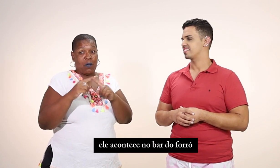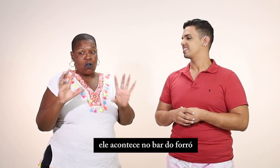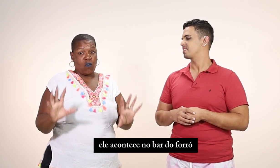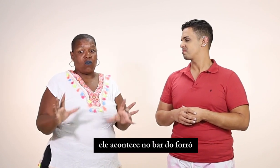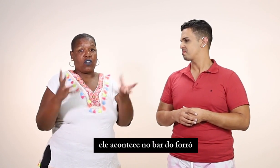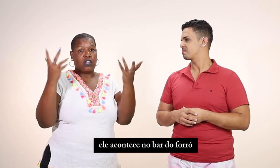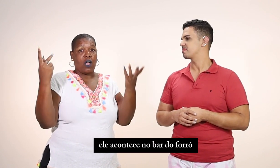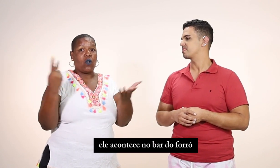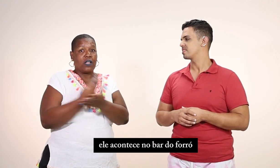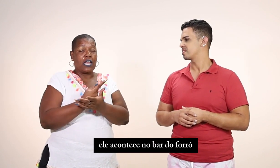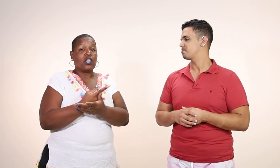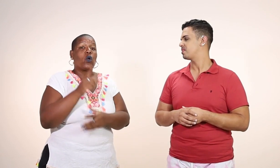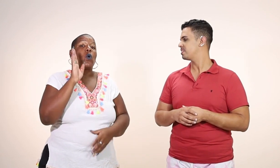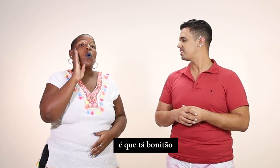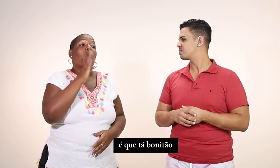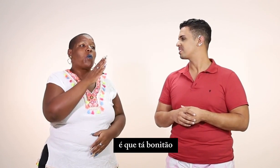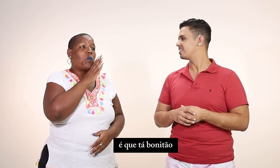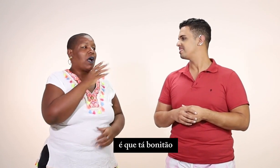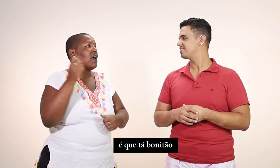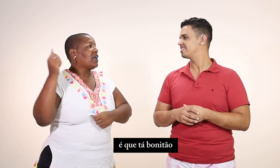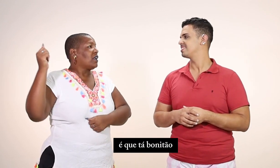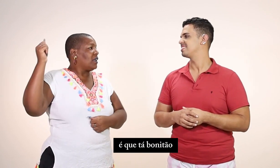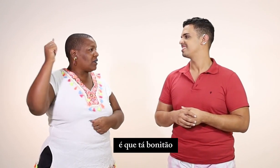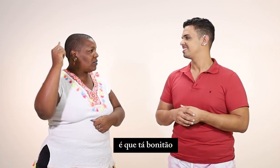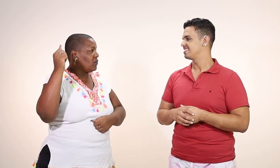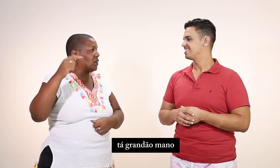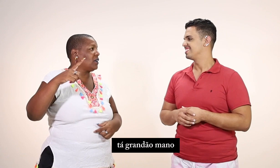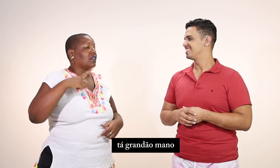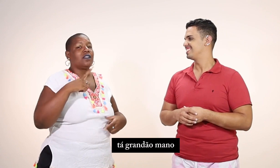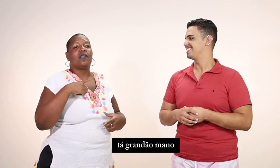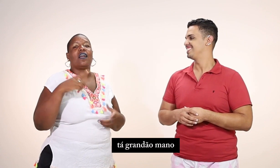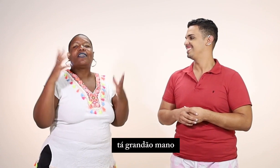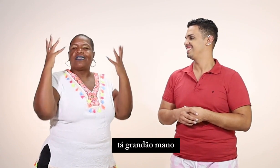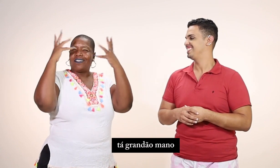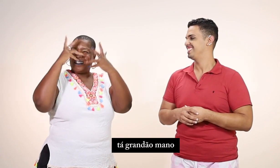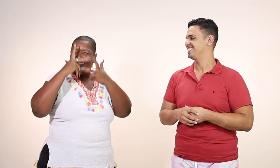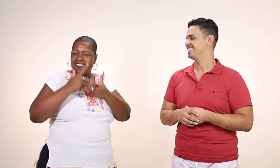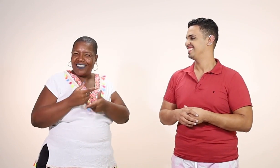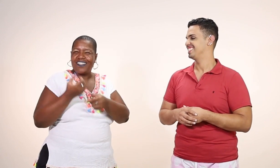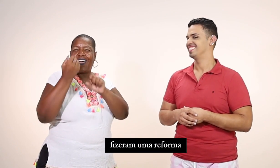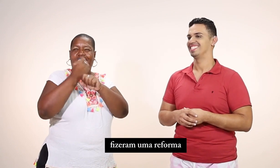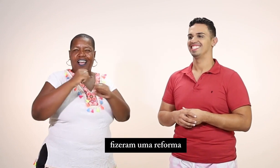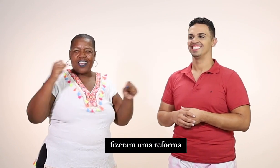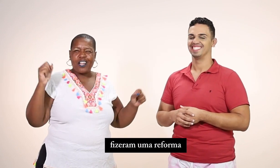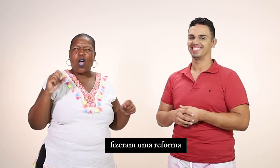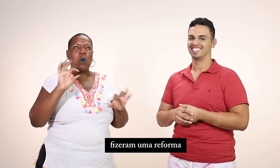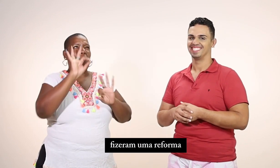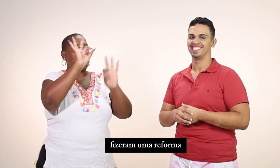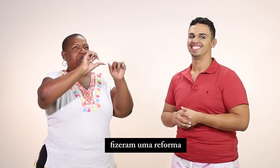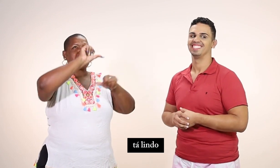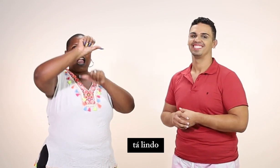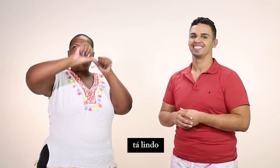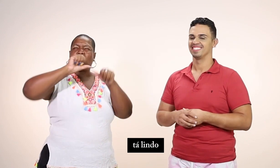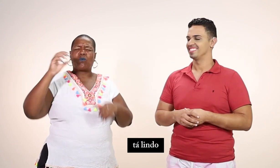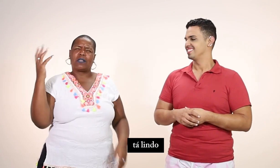acontece no Bar do Forró, né, que tá bonitão, tá grandão, fizeram uma reforma, tá lindo,